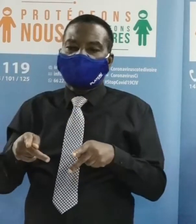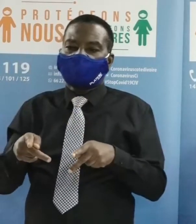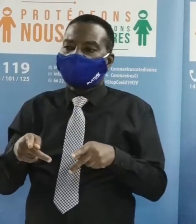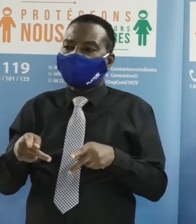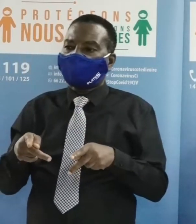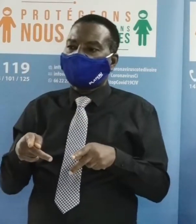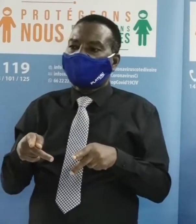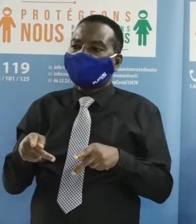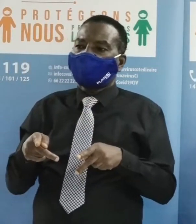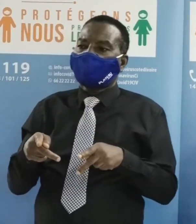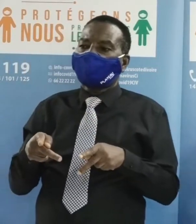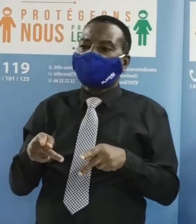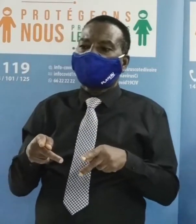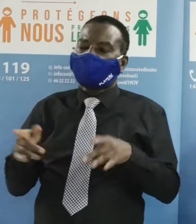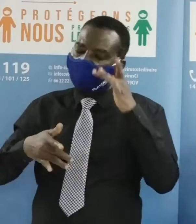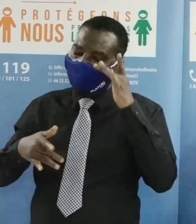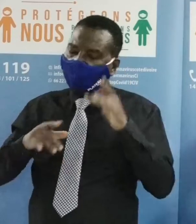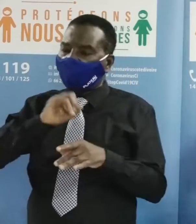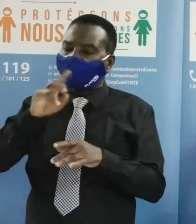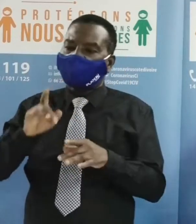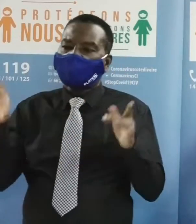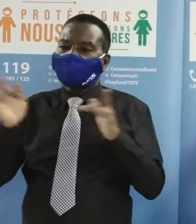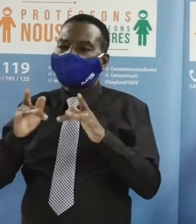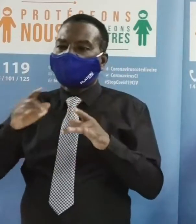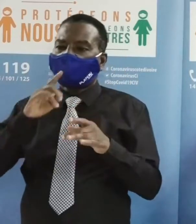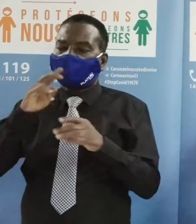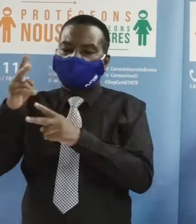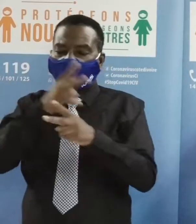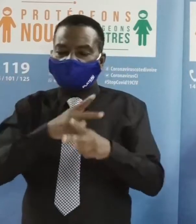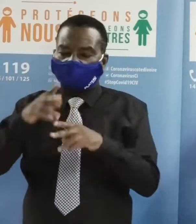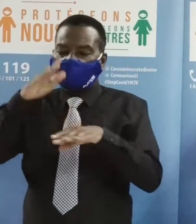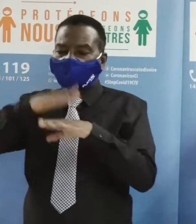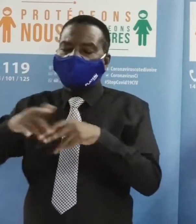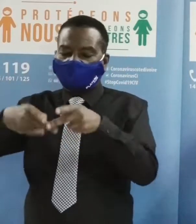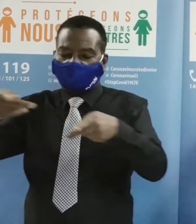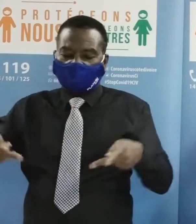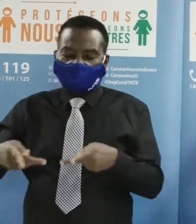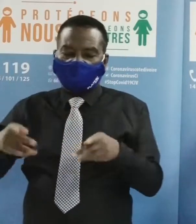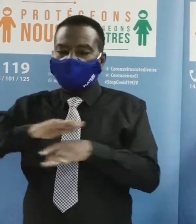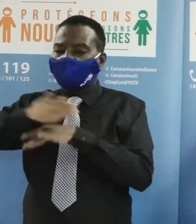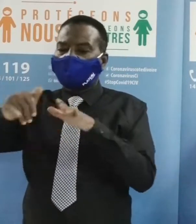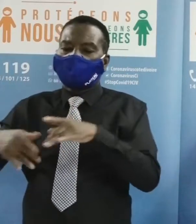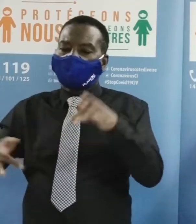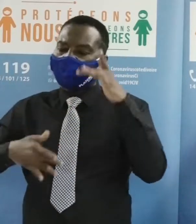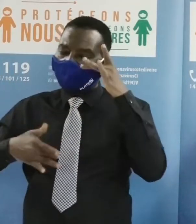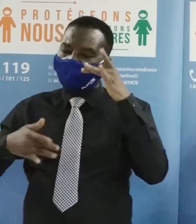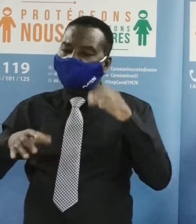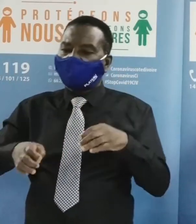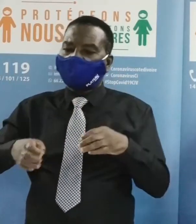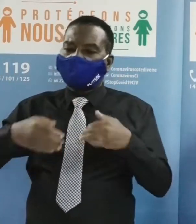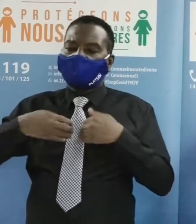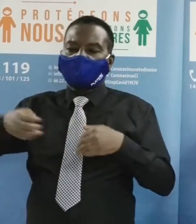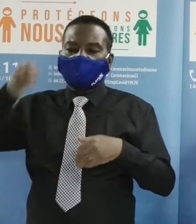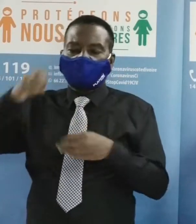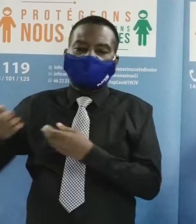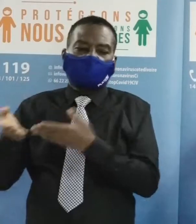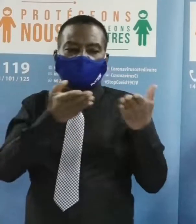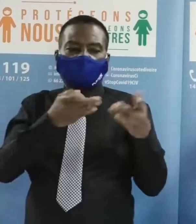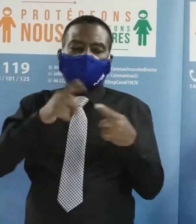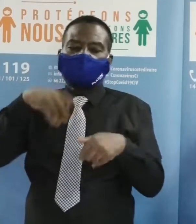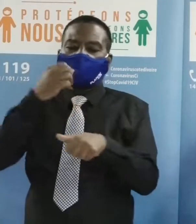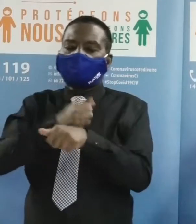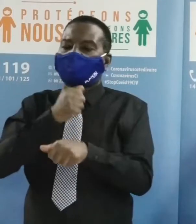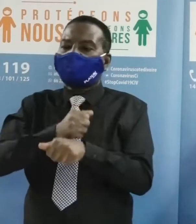les malades les contacts sans surveiller sur place tous les malades ont été envoyés à abidjan